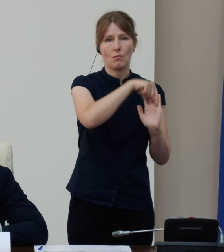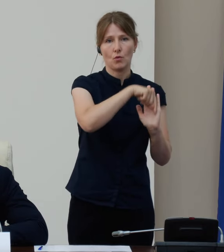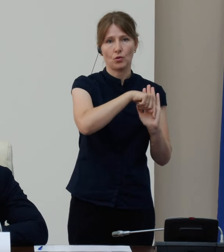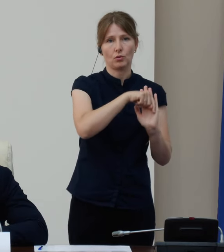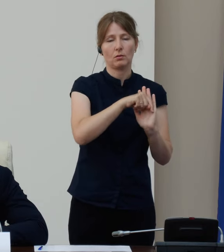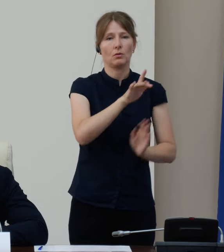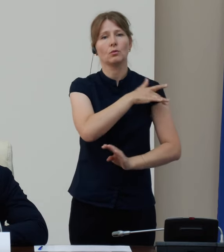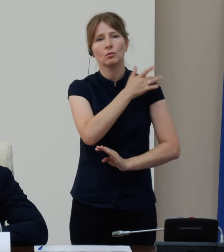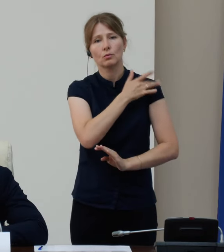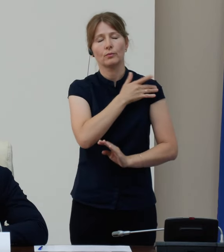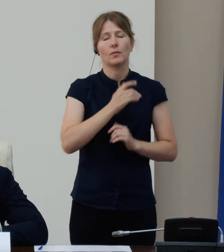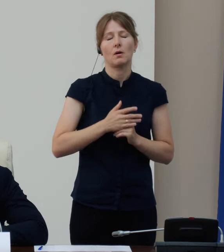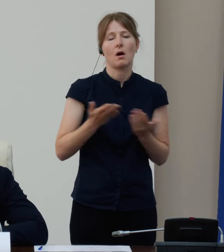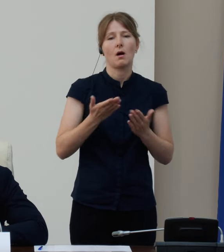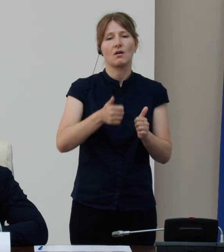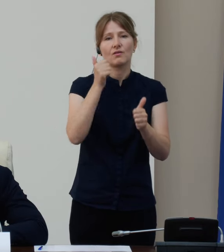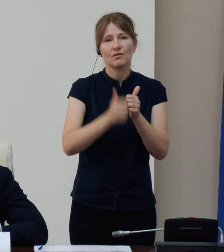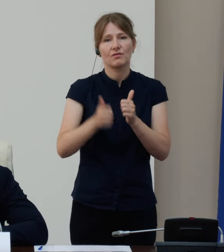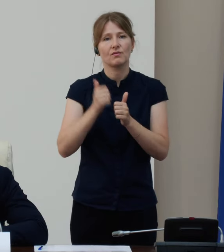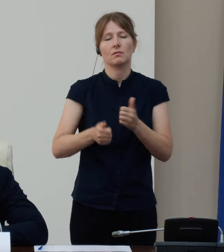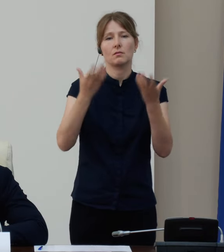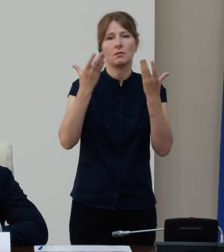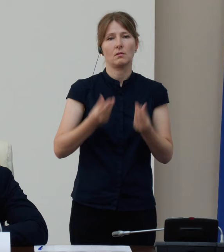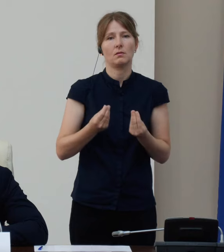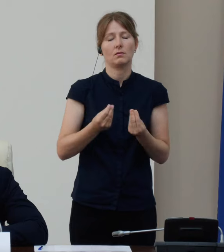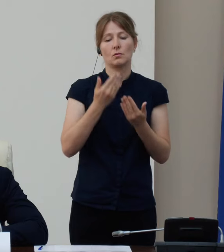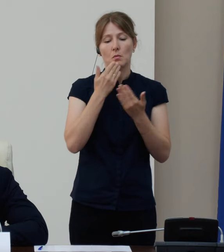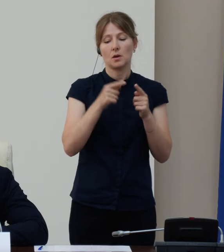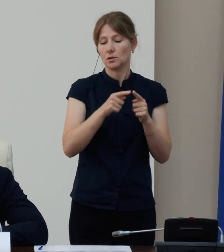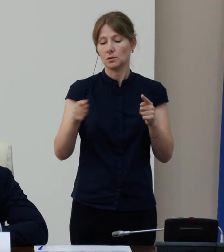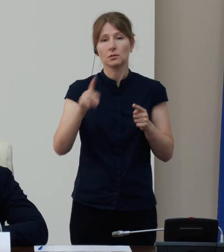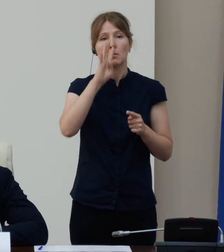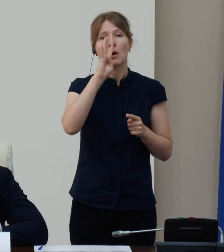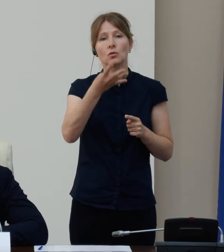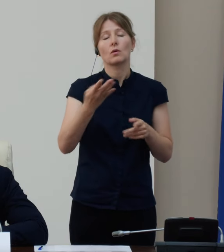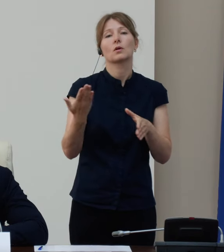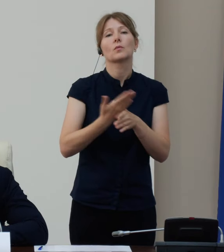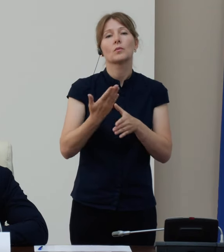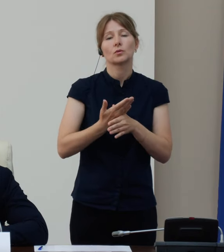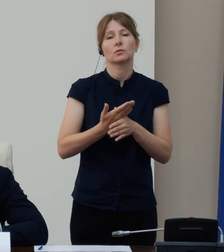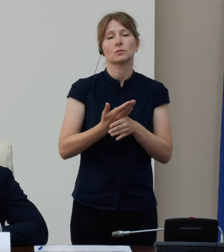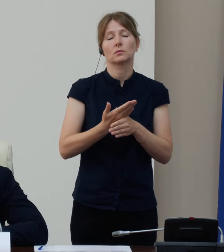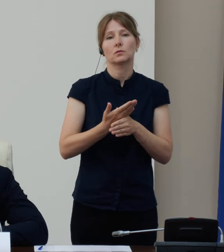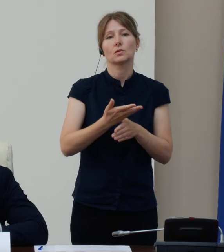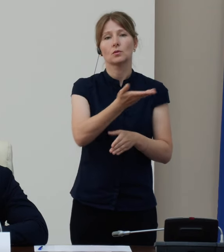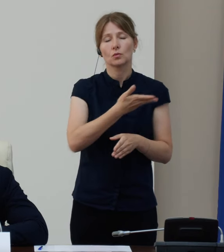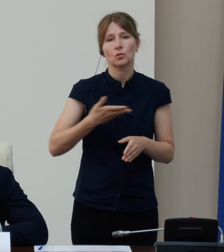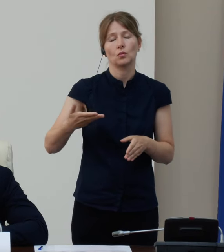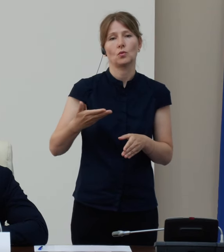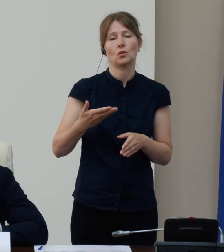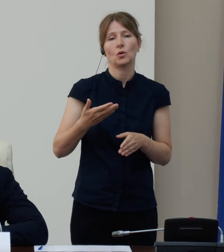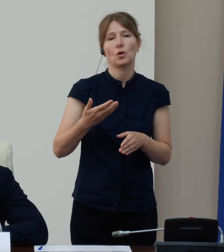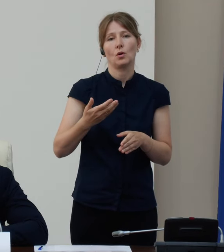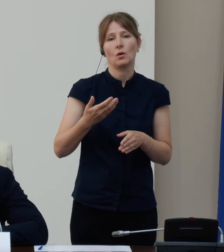care zi de zi și în special în ultimii 4 ani ne-au ajutat să facem față la foarte